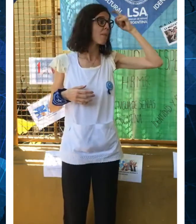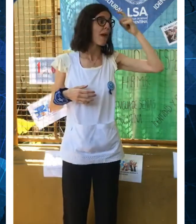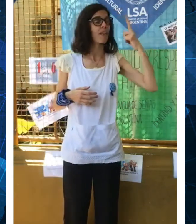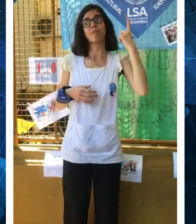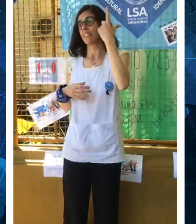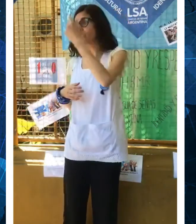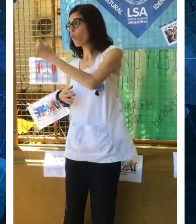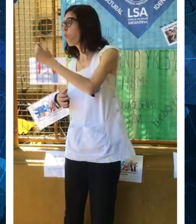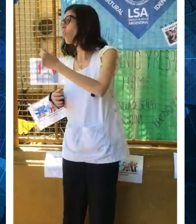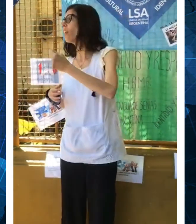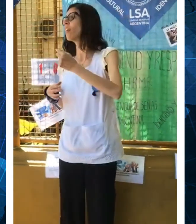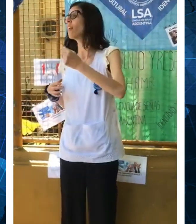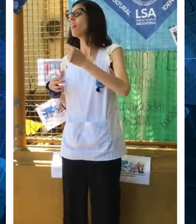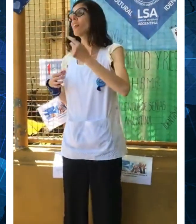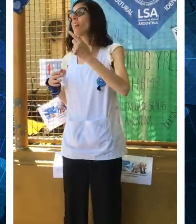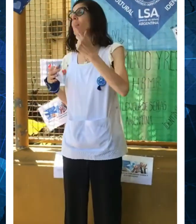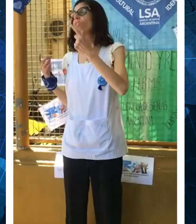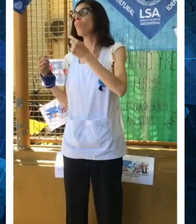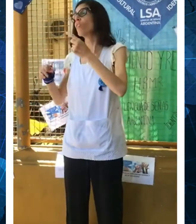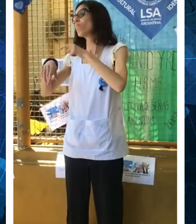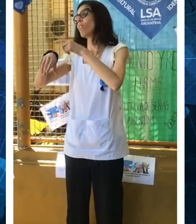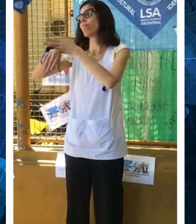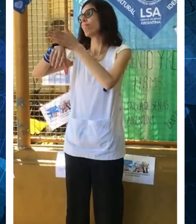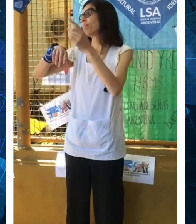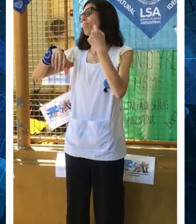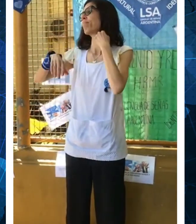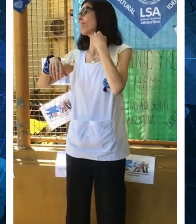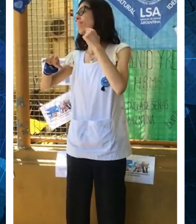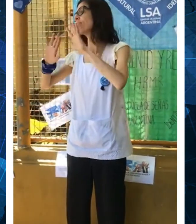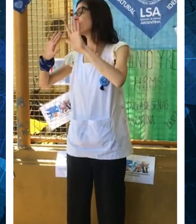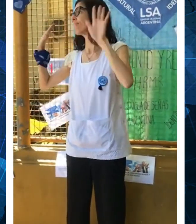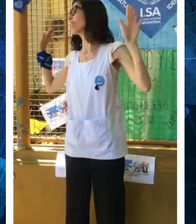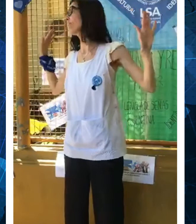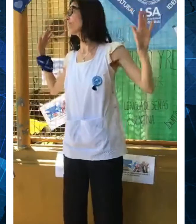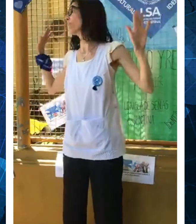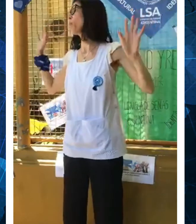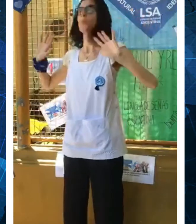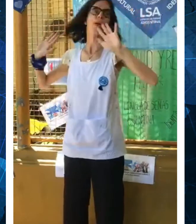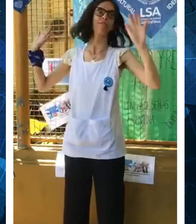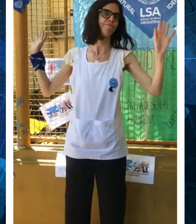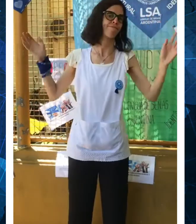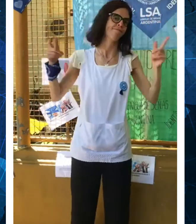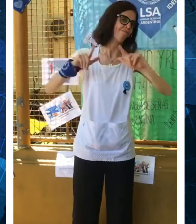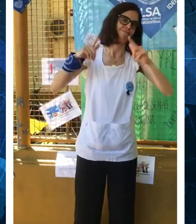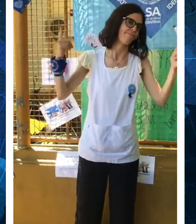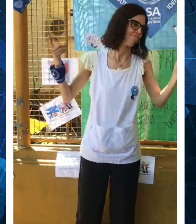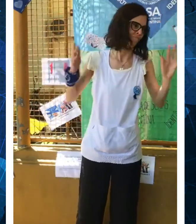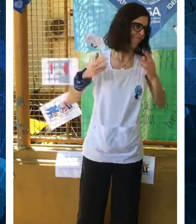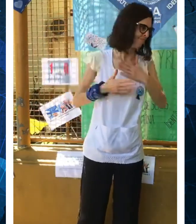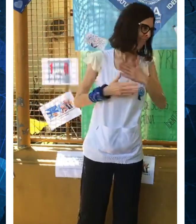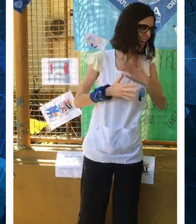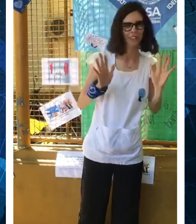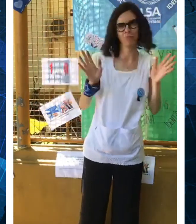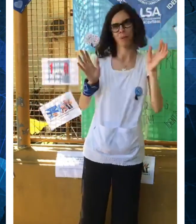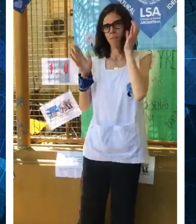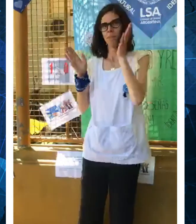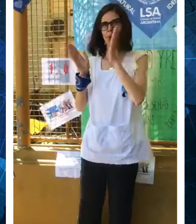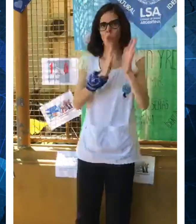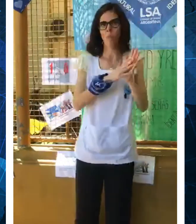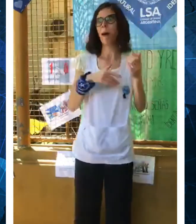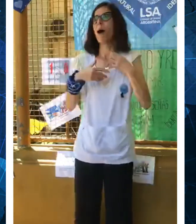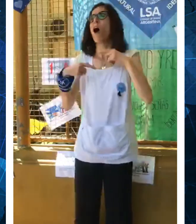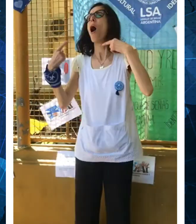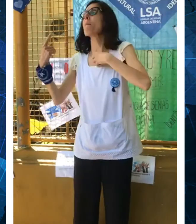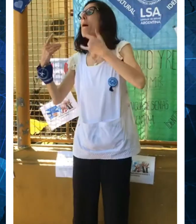La mamá de Iván está presente, se fue, me dicen. Se le hizo tarde. Bueno. No hay problema, no está